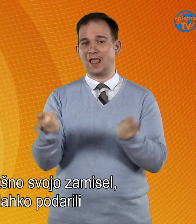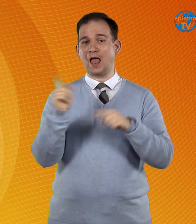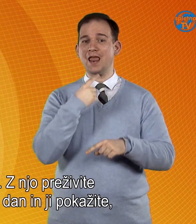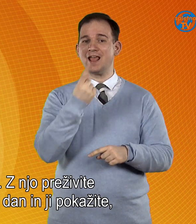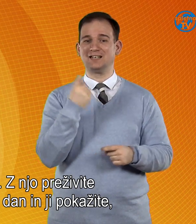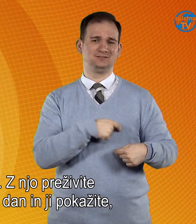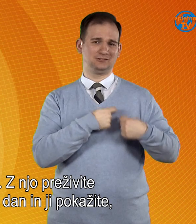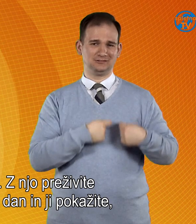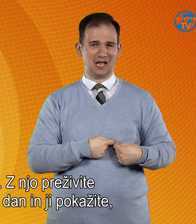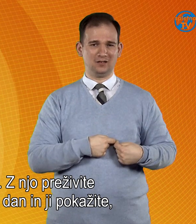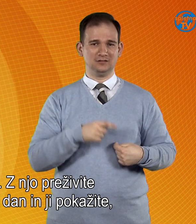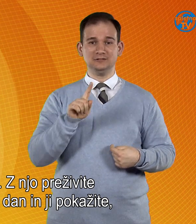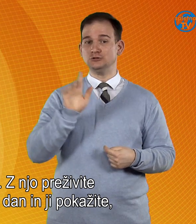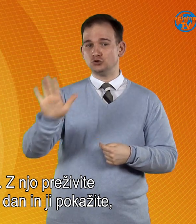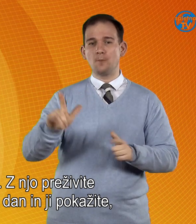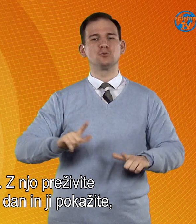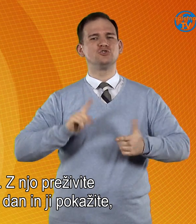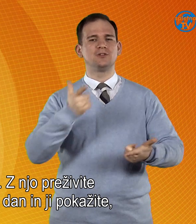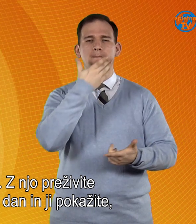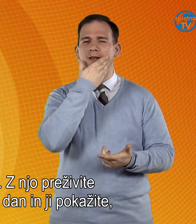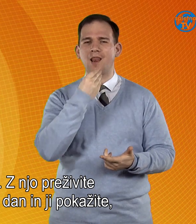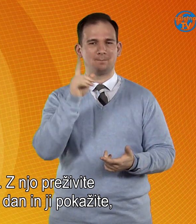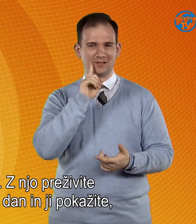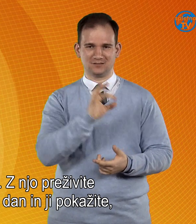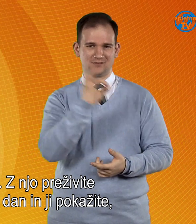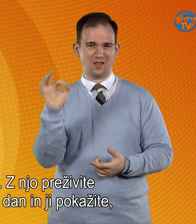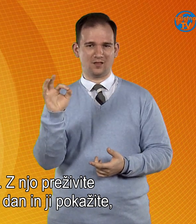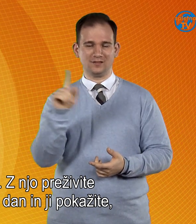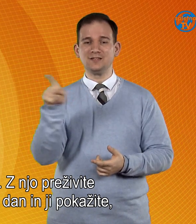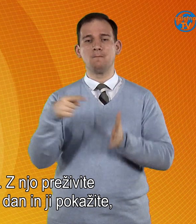ali rekli iz srca. Z njo preživite prelep materinski dan in ji